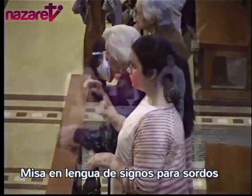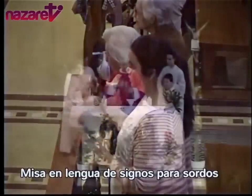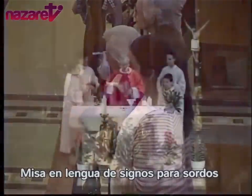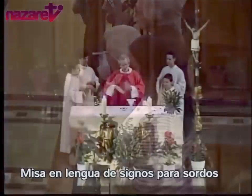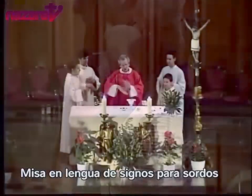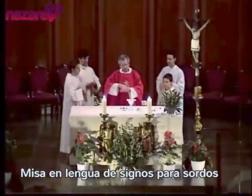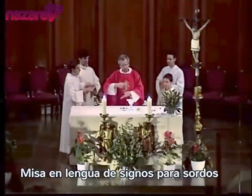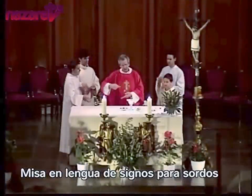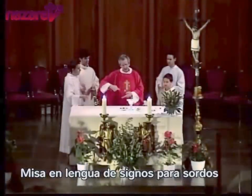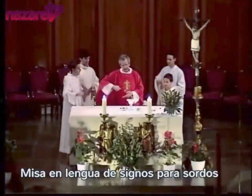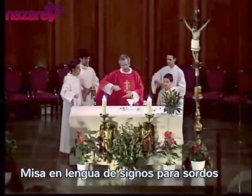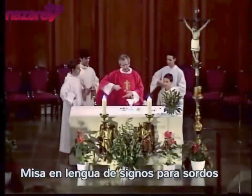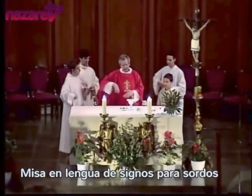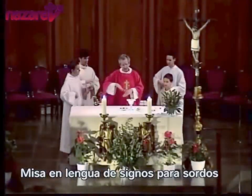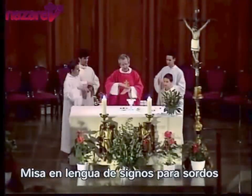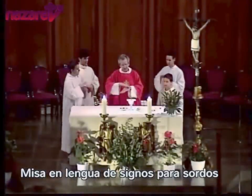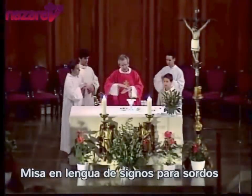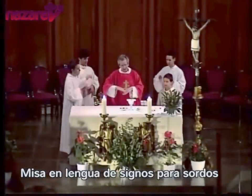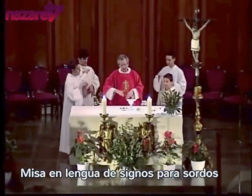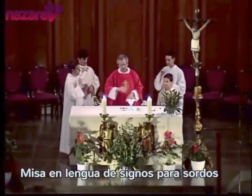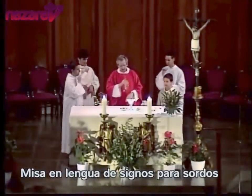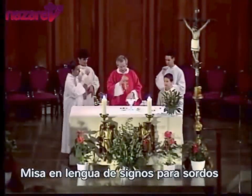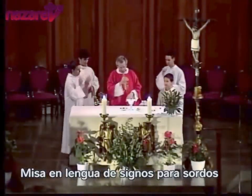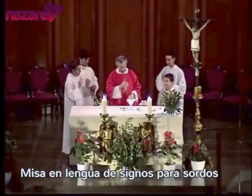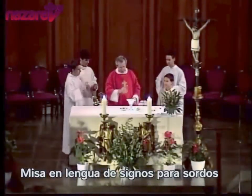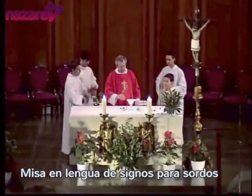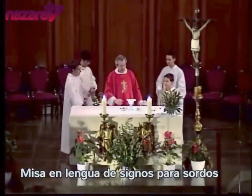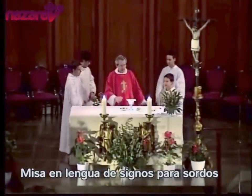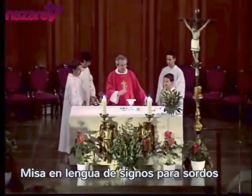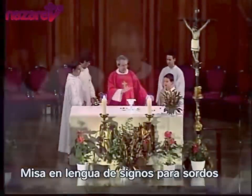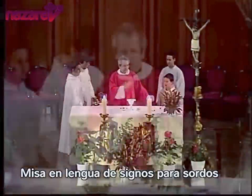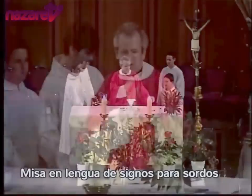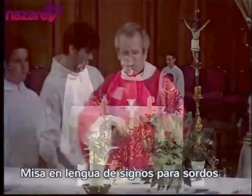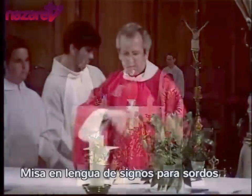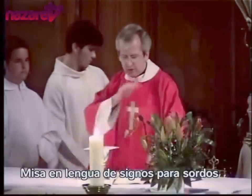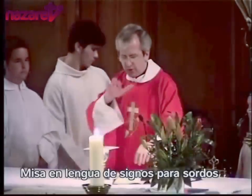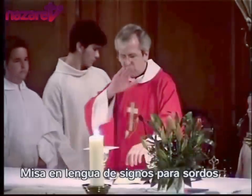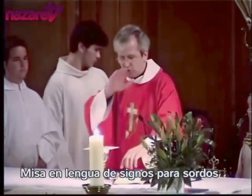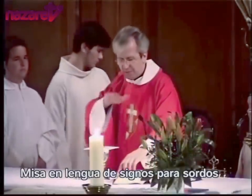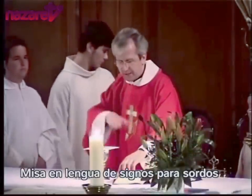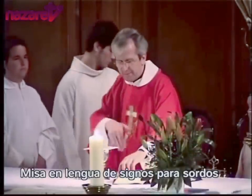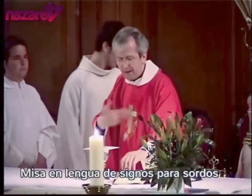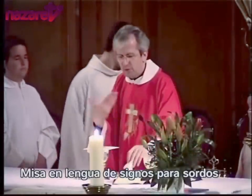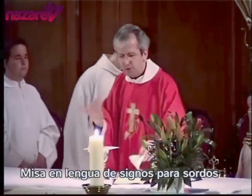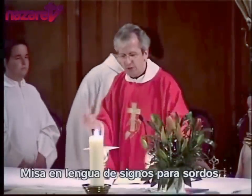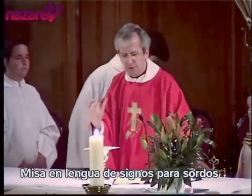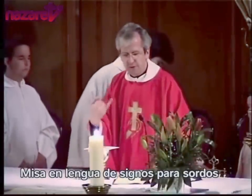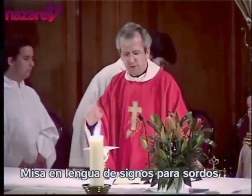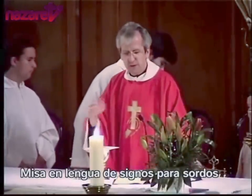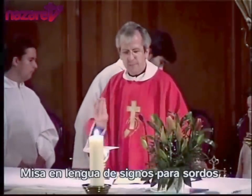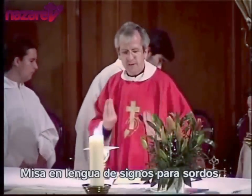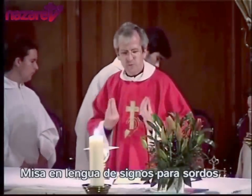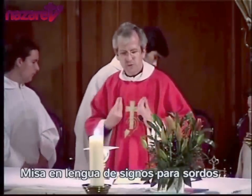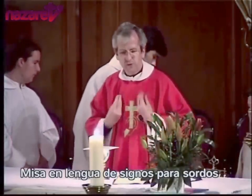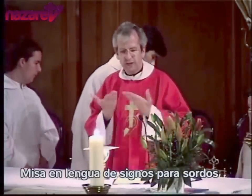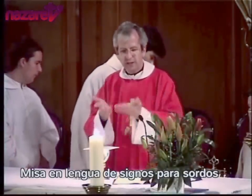ofenden. No nos dejes caer en la tentación y líbranos del mal. Señor, líbranos de todos los males y pecados y